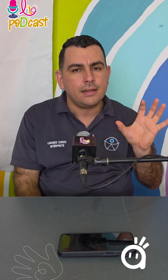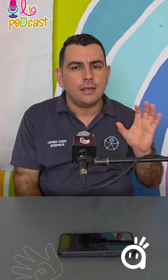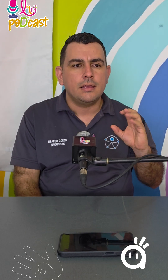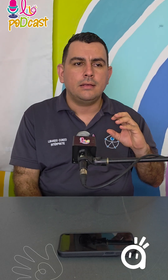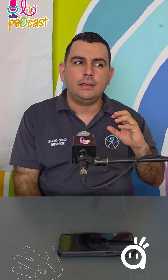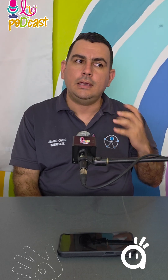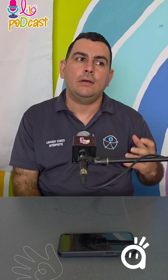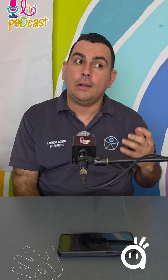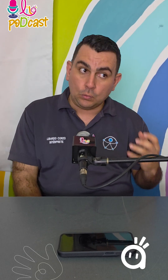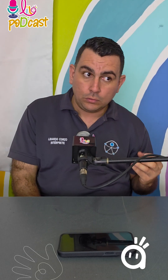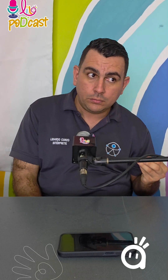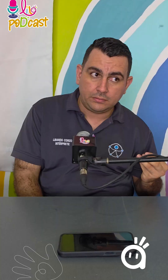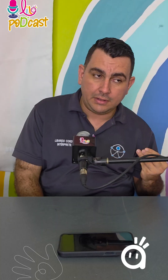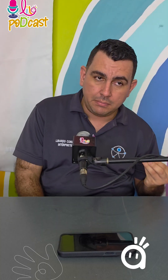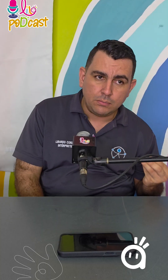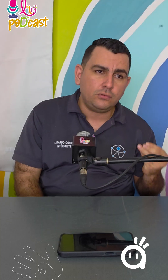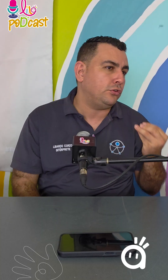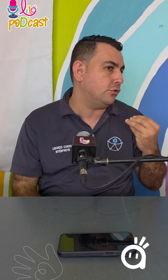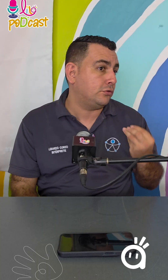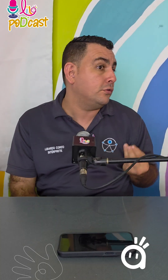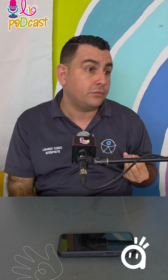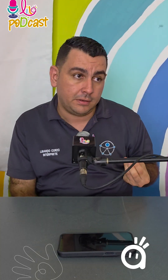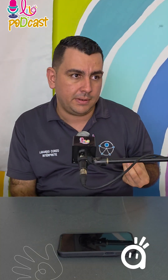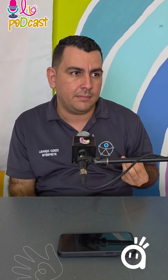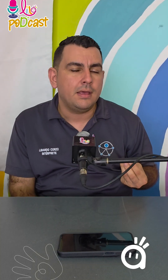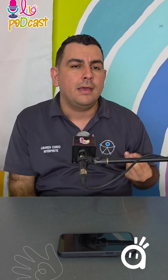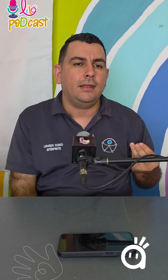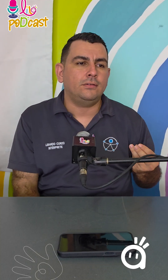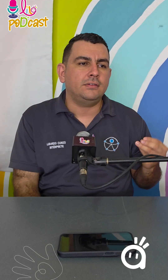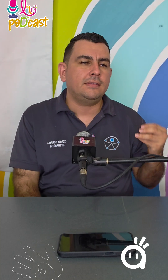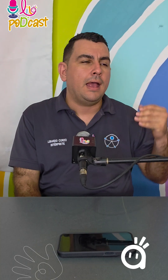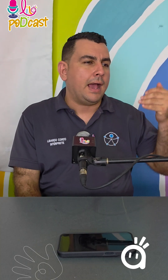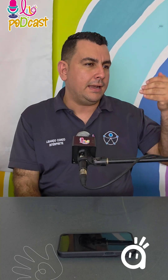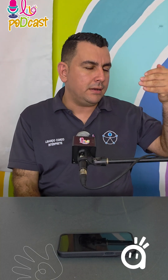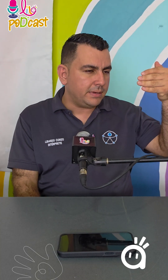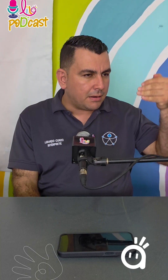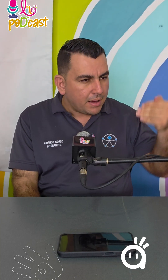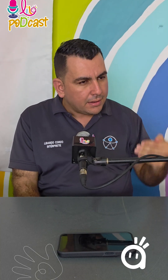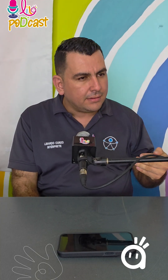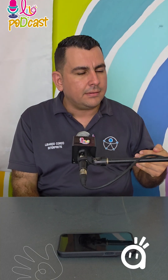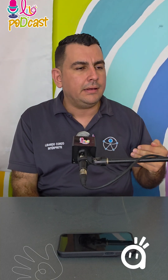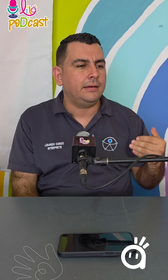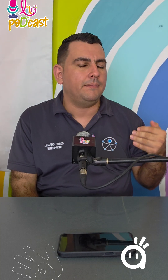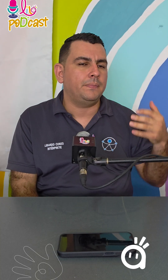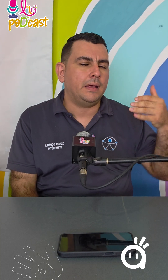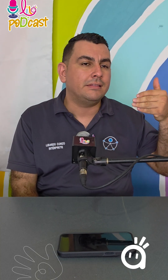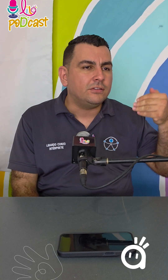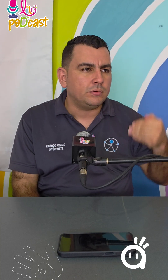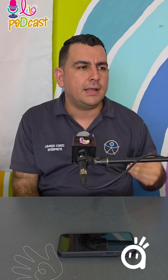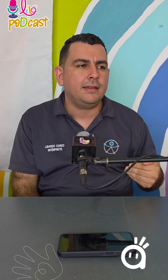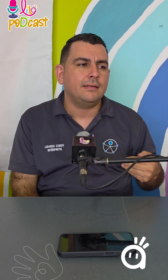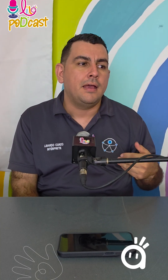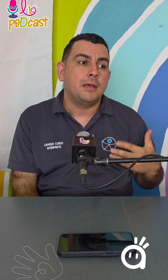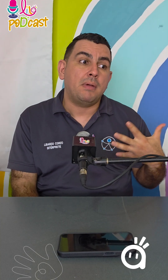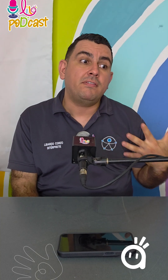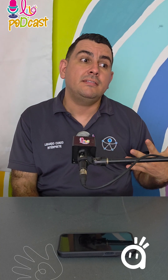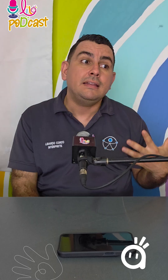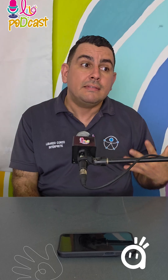creer que algunos servimos y otros no sirven. Entonces, al eliminar barreras actitudinales, va a